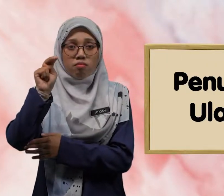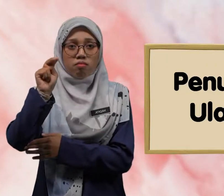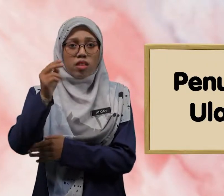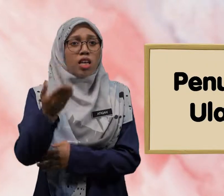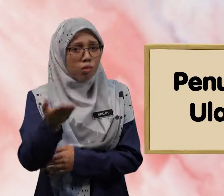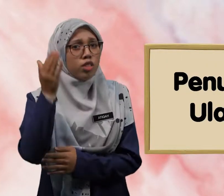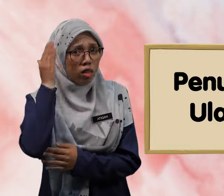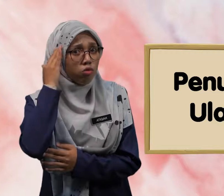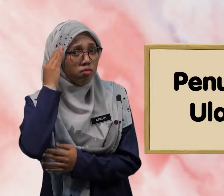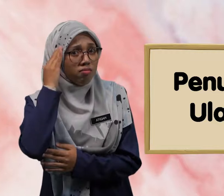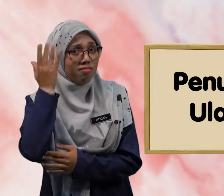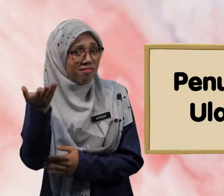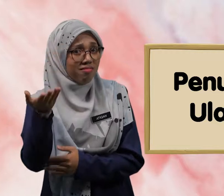kamu tahu